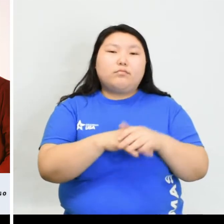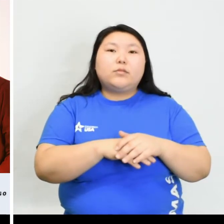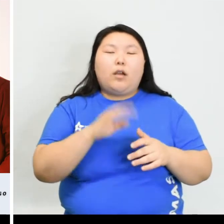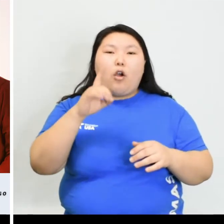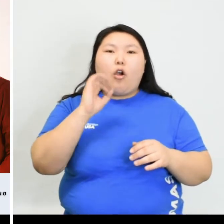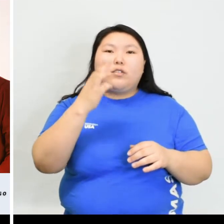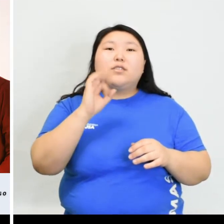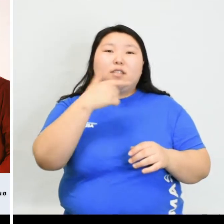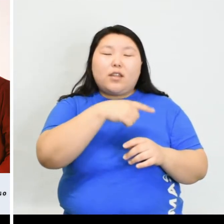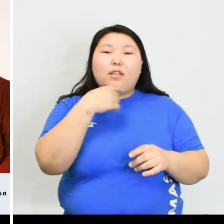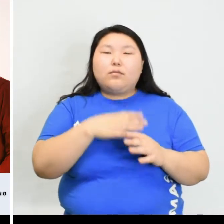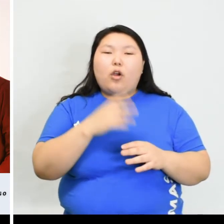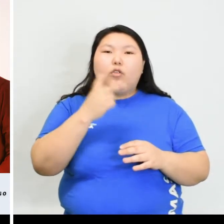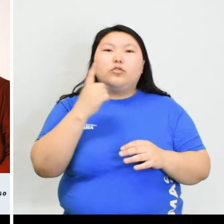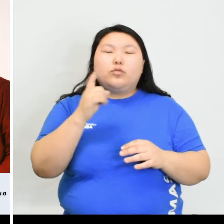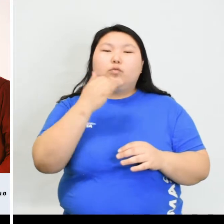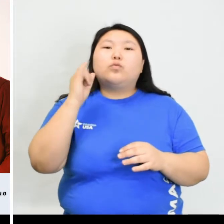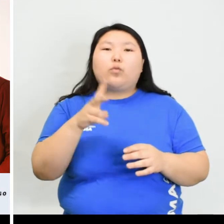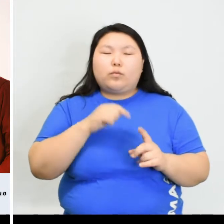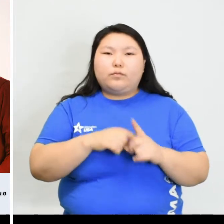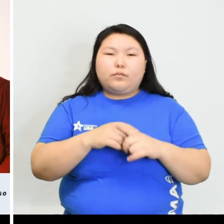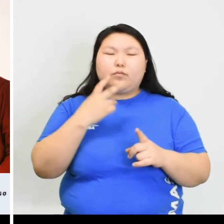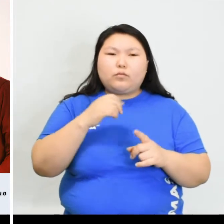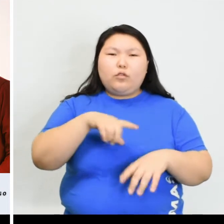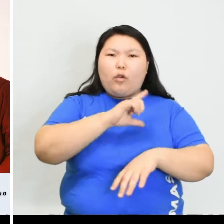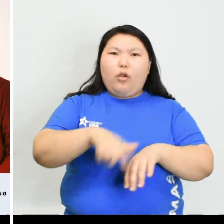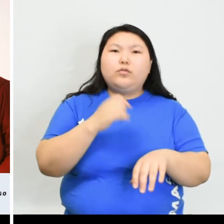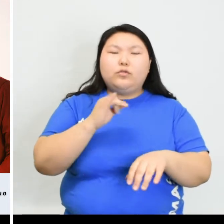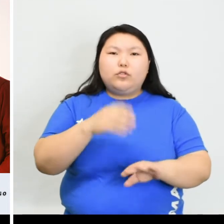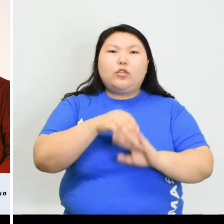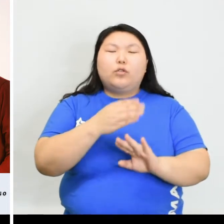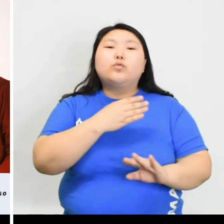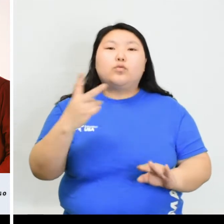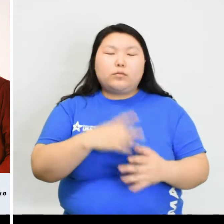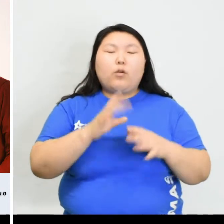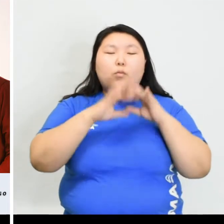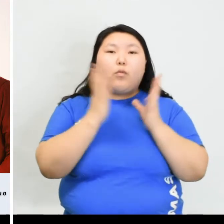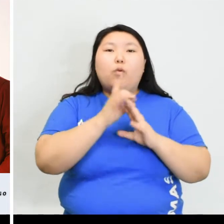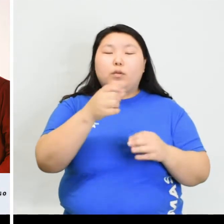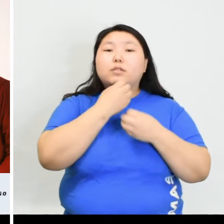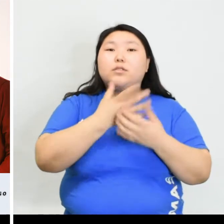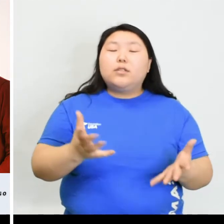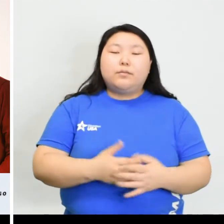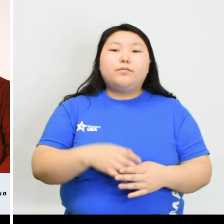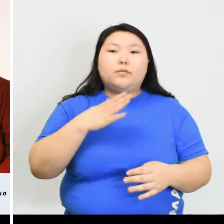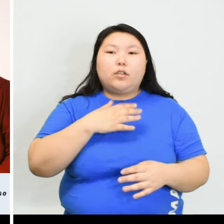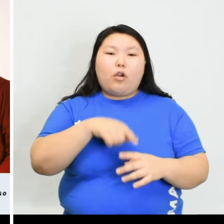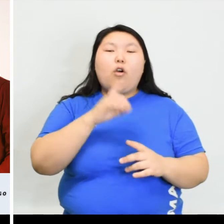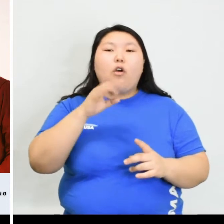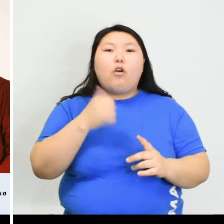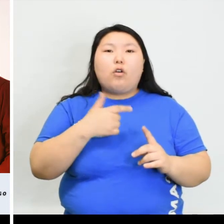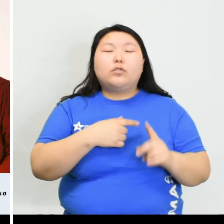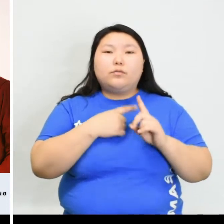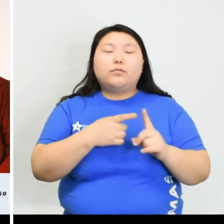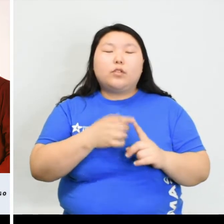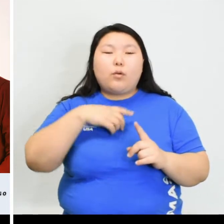цэг чинь 21-р зуунд ч аа тэр хоцрогдсон тогтолцоо шүү. Бүх хүмүүс хэлээд байгаа тийм. Тэгээ миний энэ хогны шүү